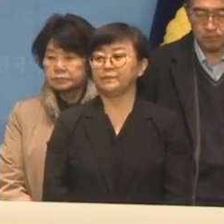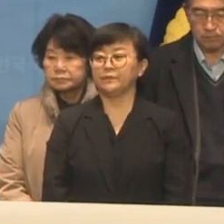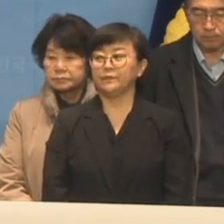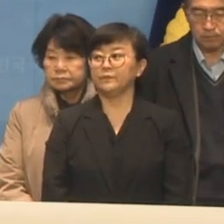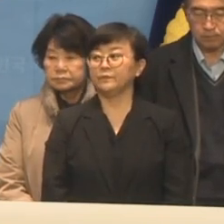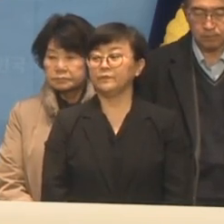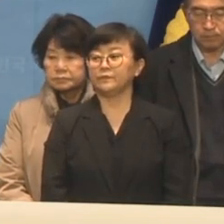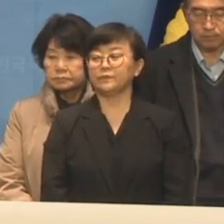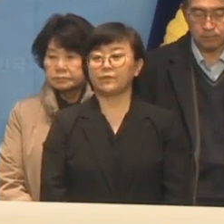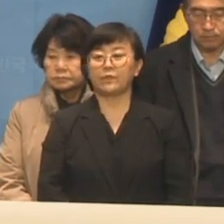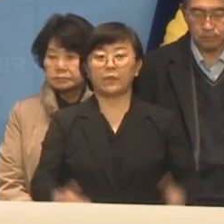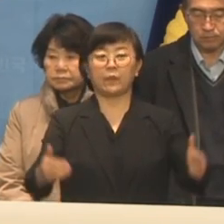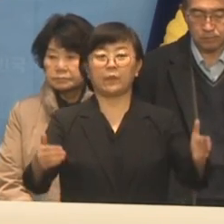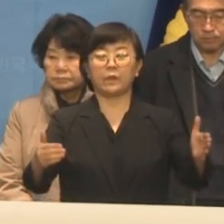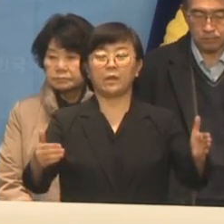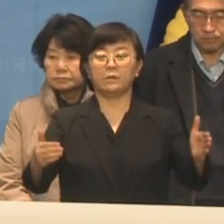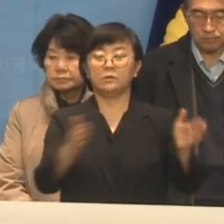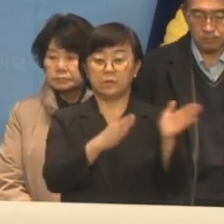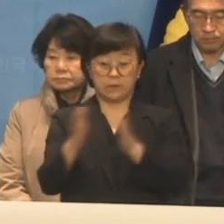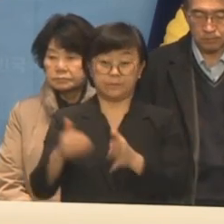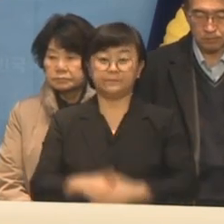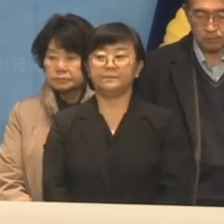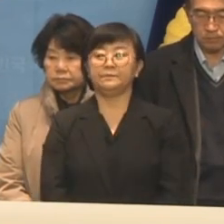네, 마무리 말씀드리겠습니다.